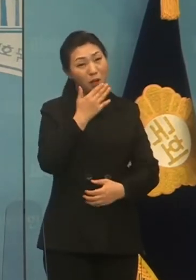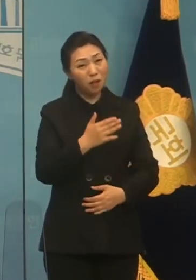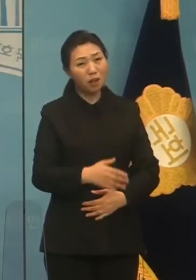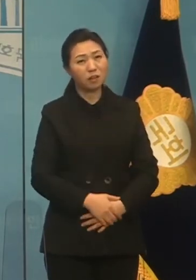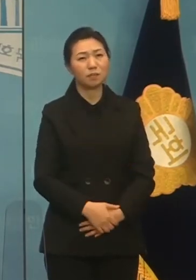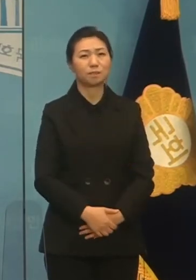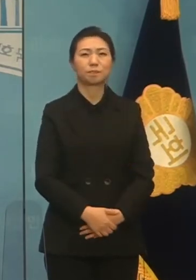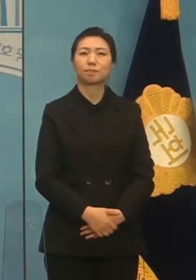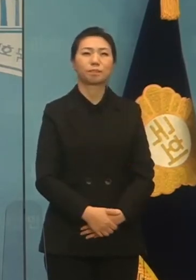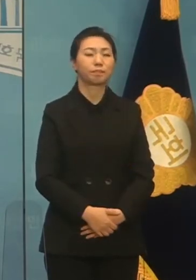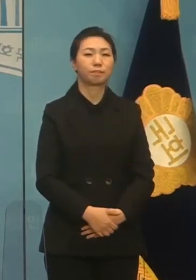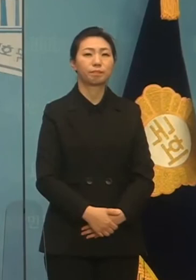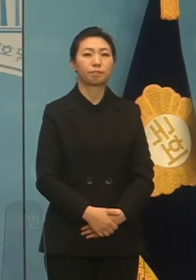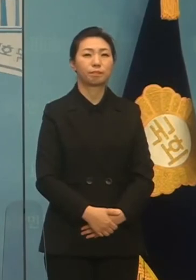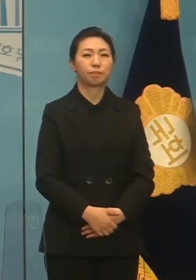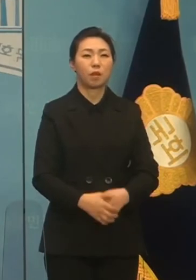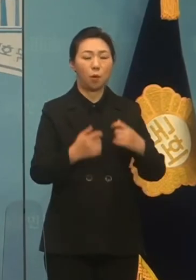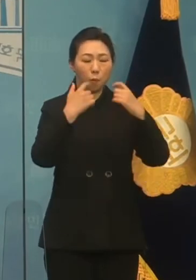분명히 말씀드립니다.